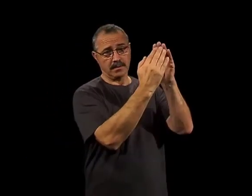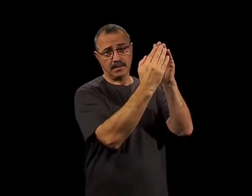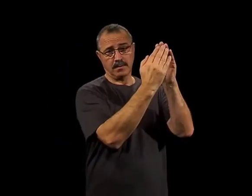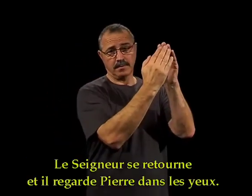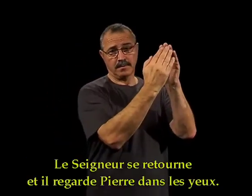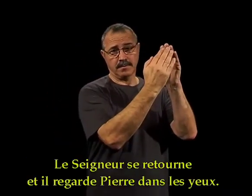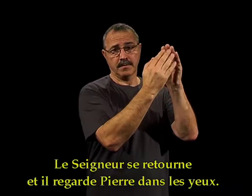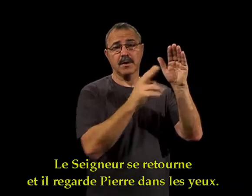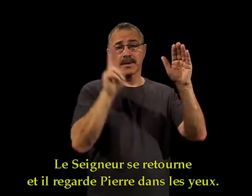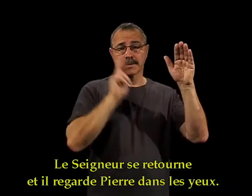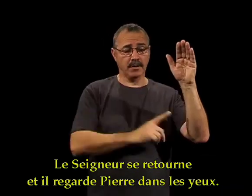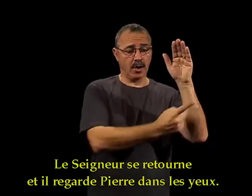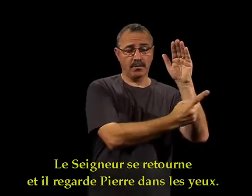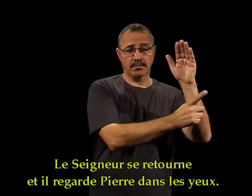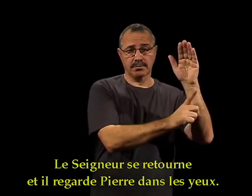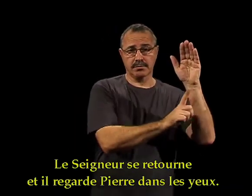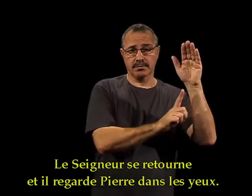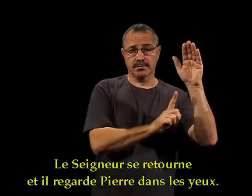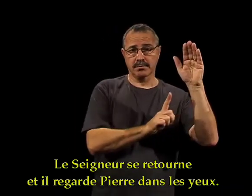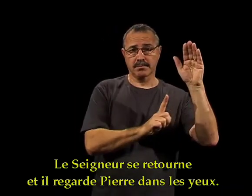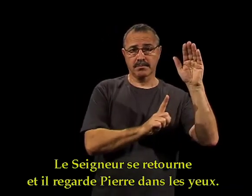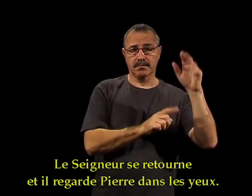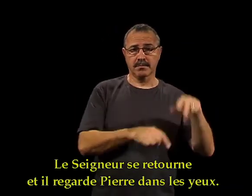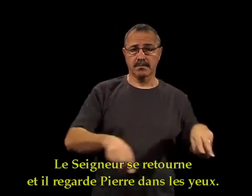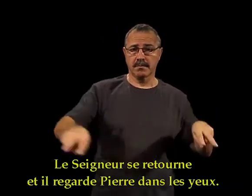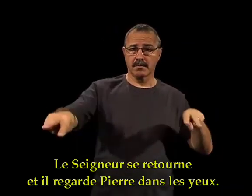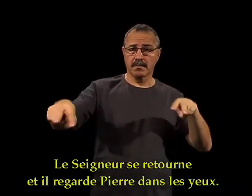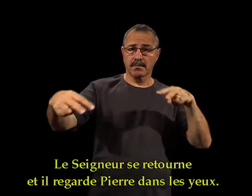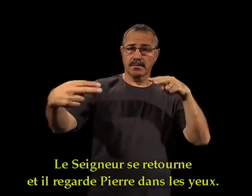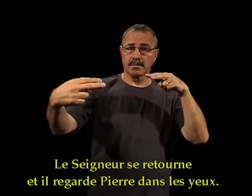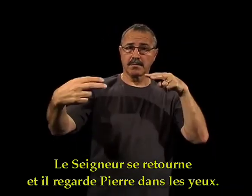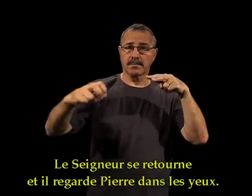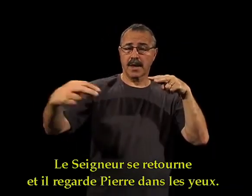Le Seigneur se retourne et il regarde Pierre dans les yeux.